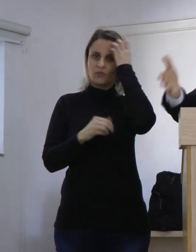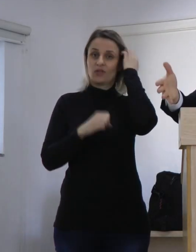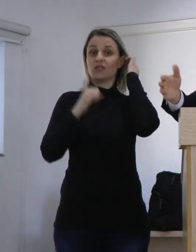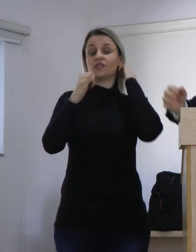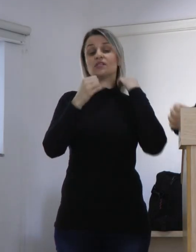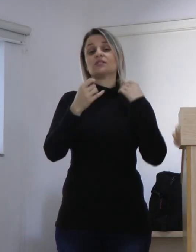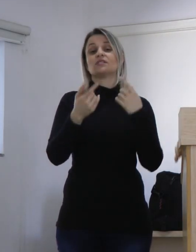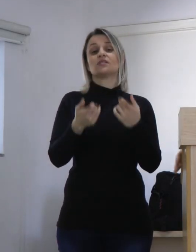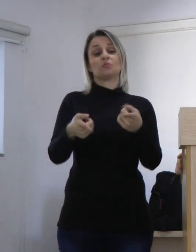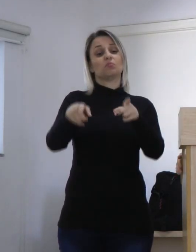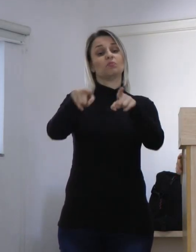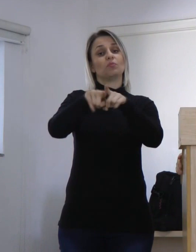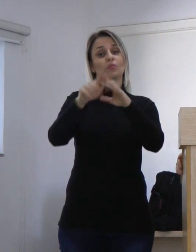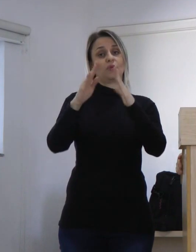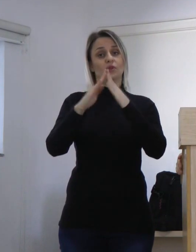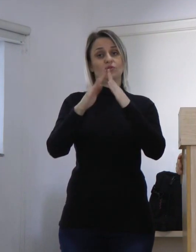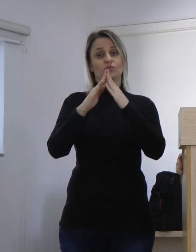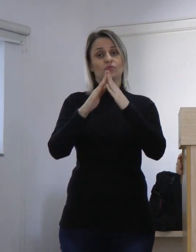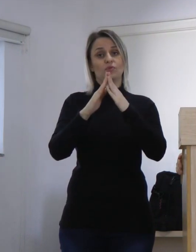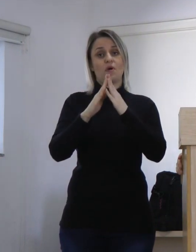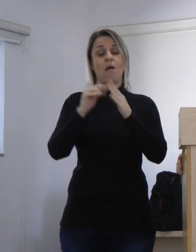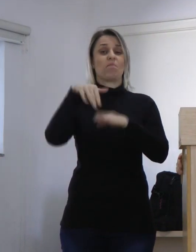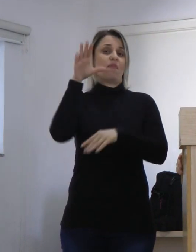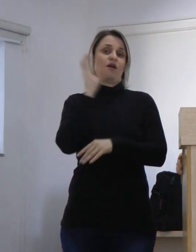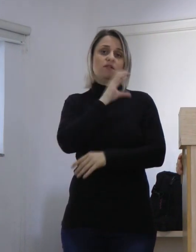junto, é que passa ligeiro.